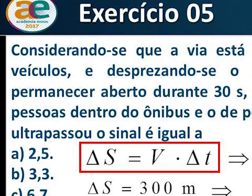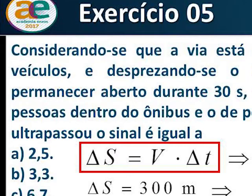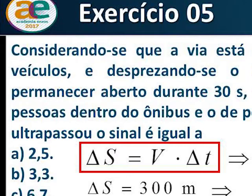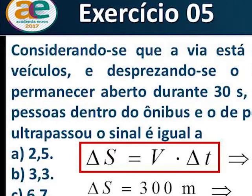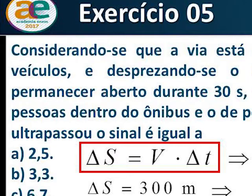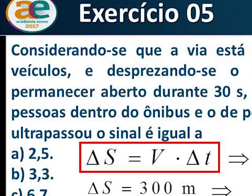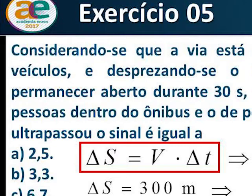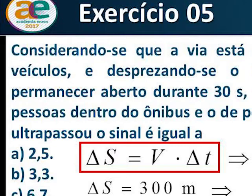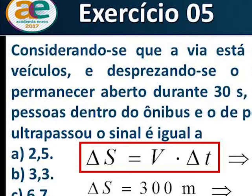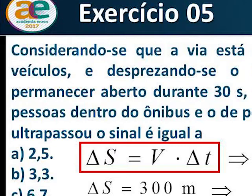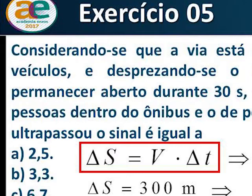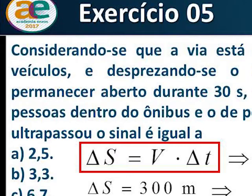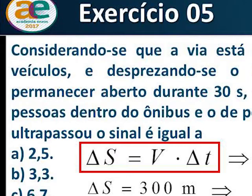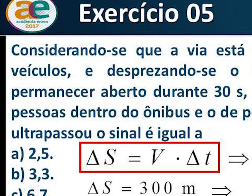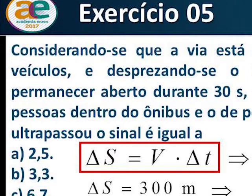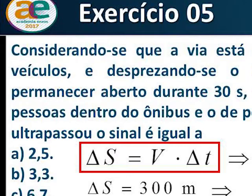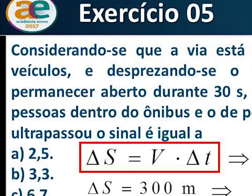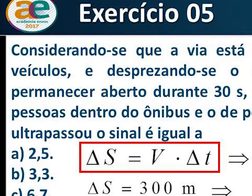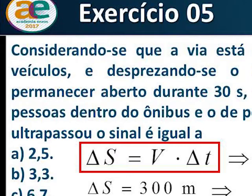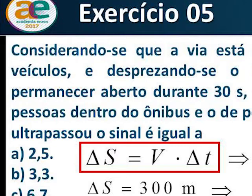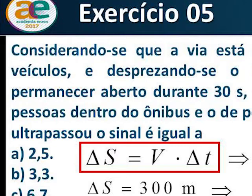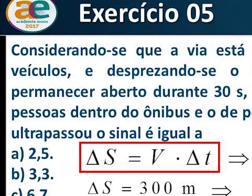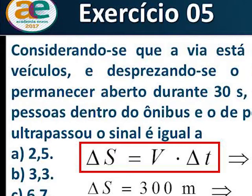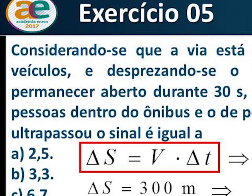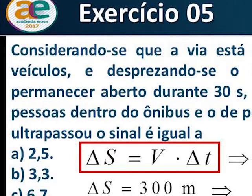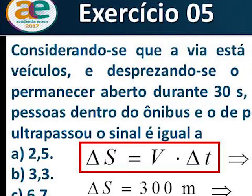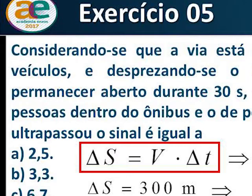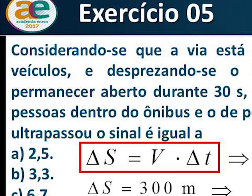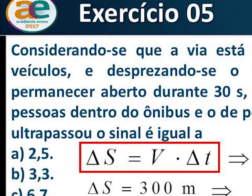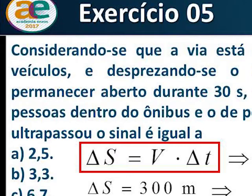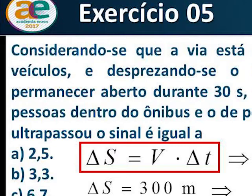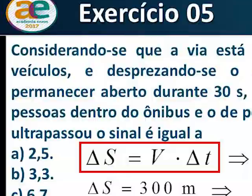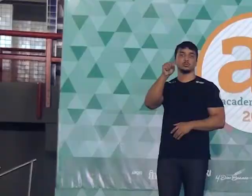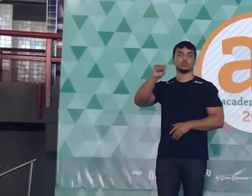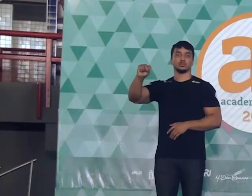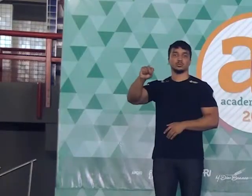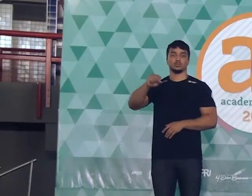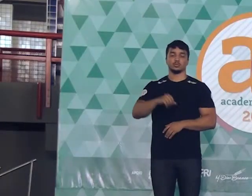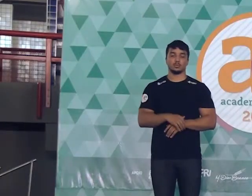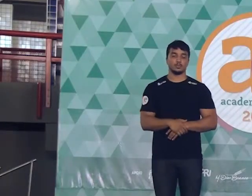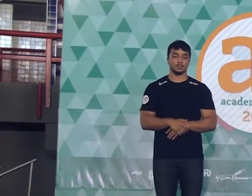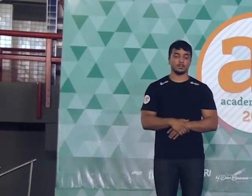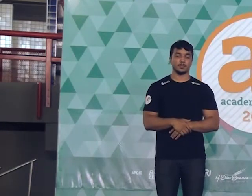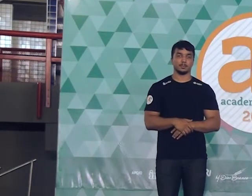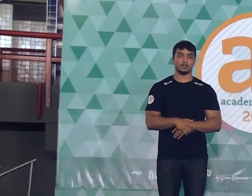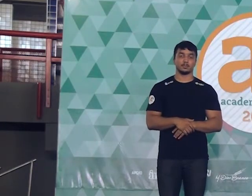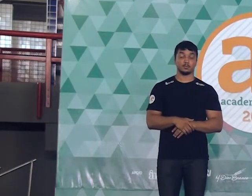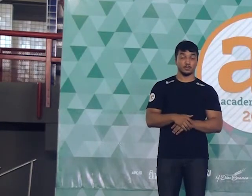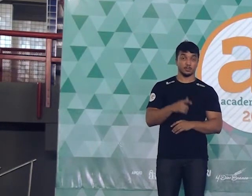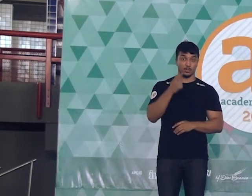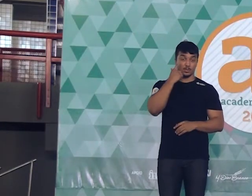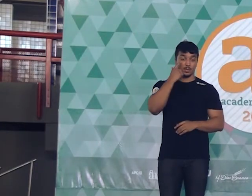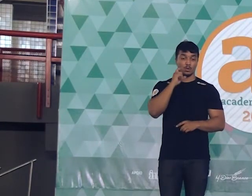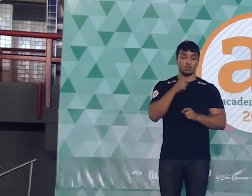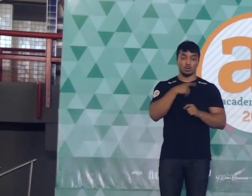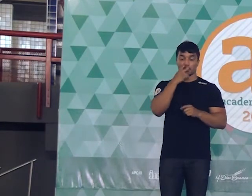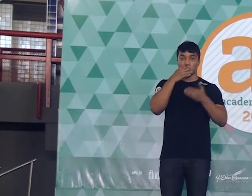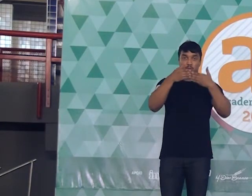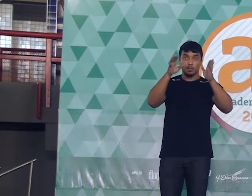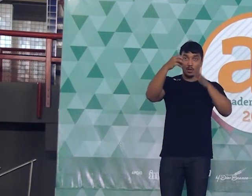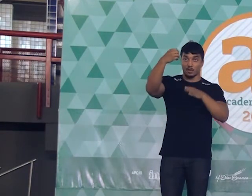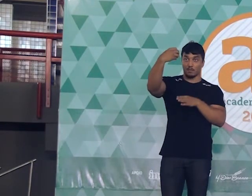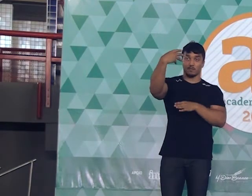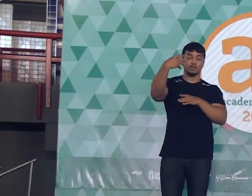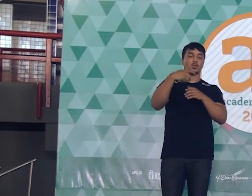por 3,6, você vai achar quanto? 10 metros por segundo. Então, o sinal fica aberto